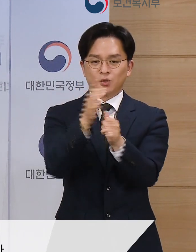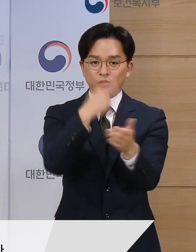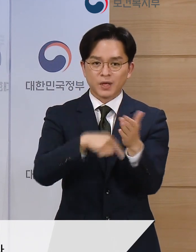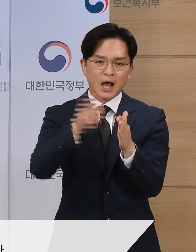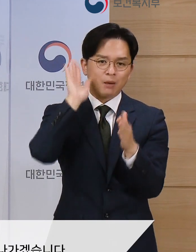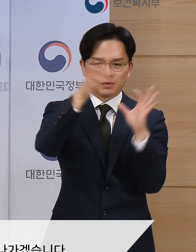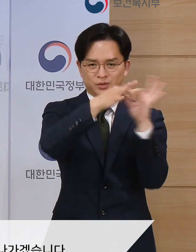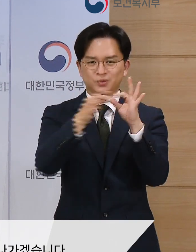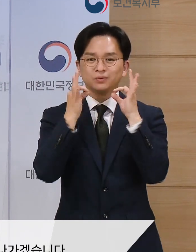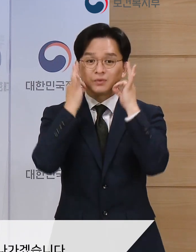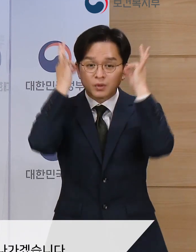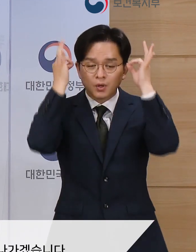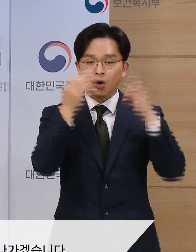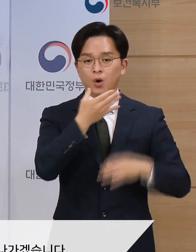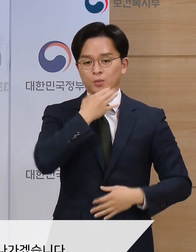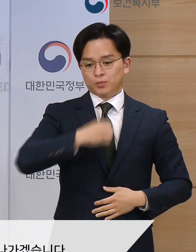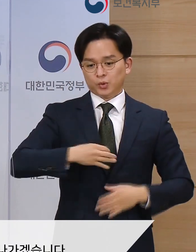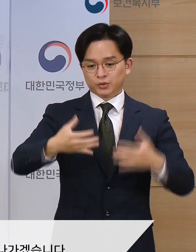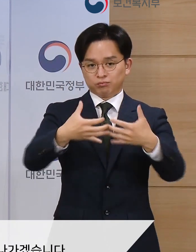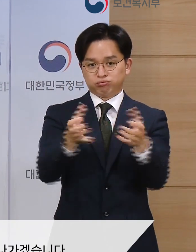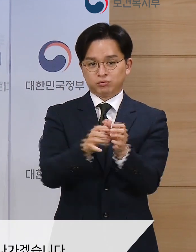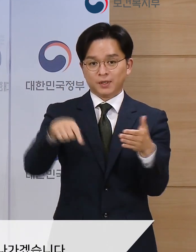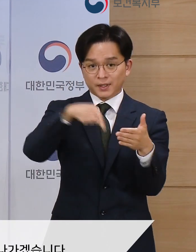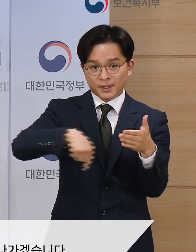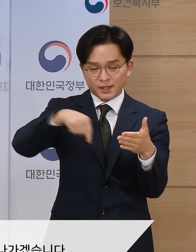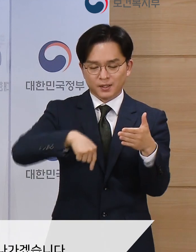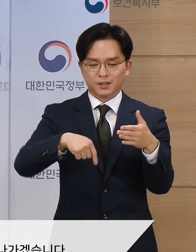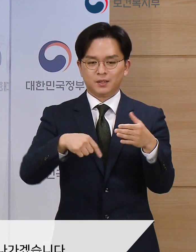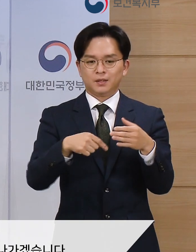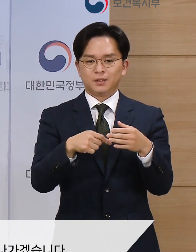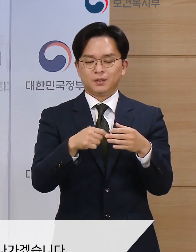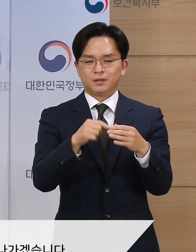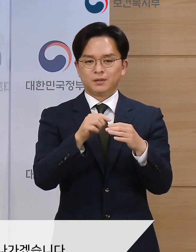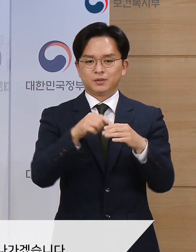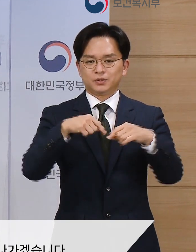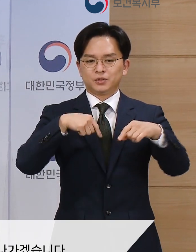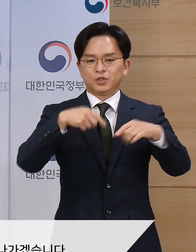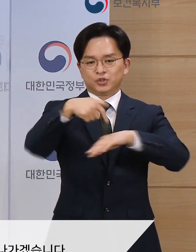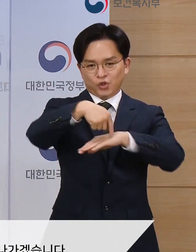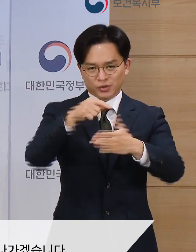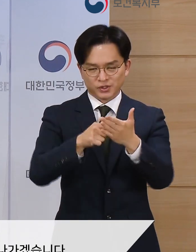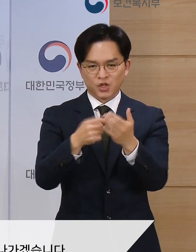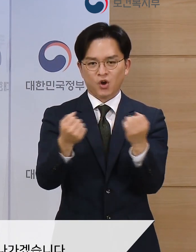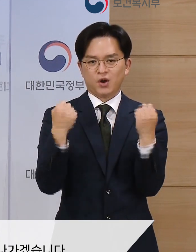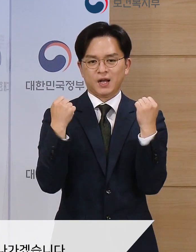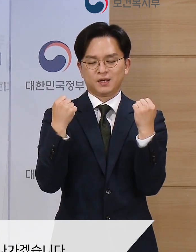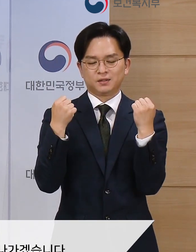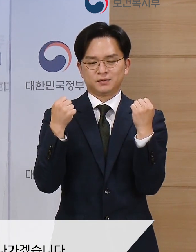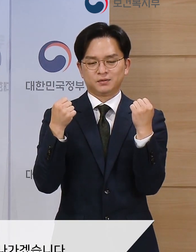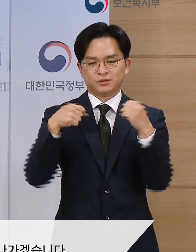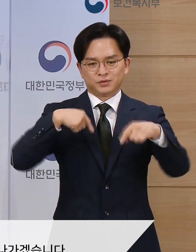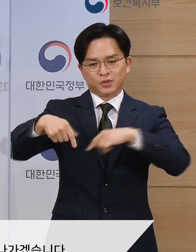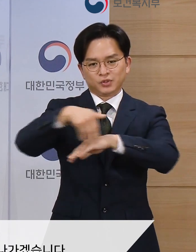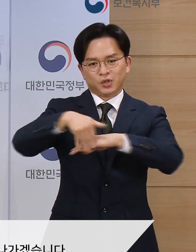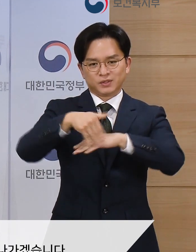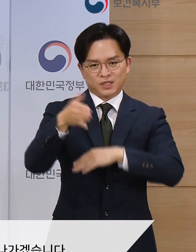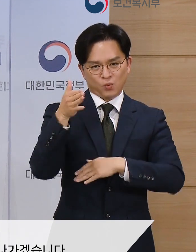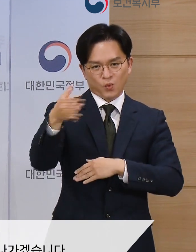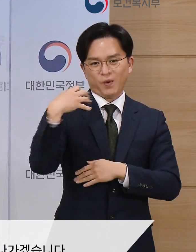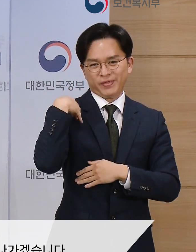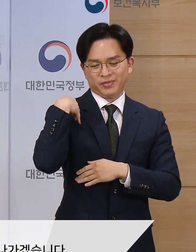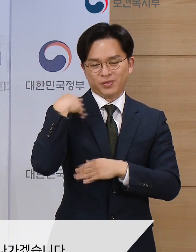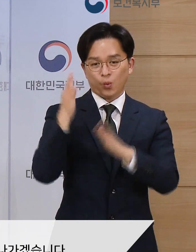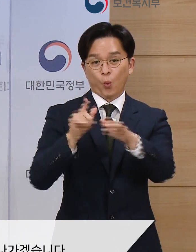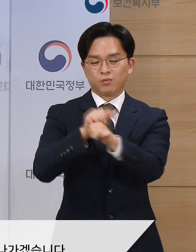것입니다. 보건복지부 내에 정신건강 정책관을 신설하였고 앞으로도 정신건강